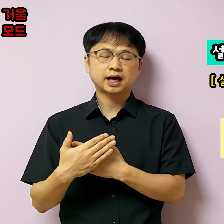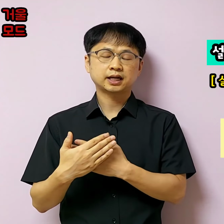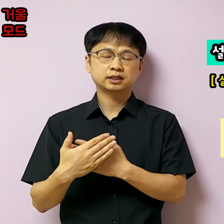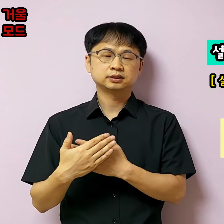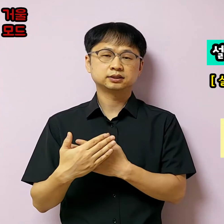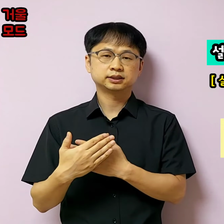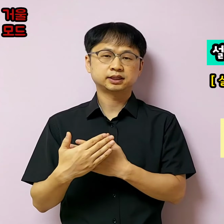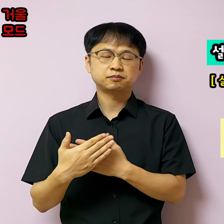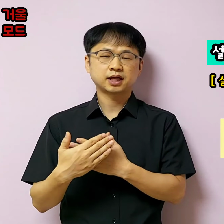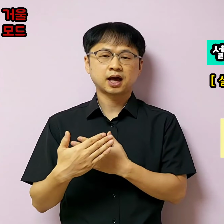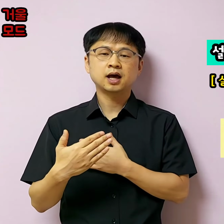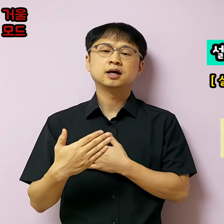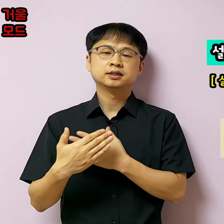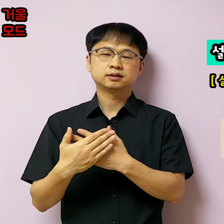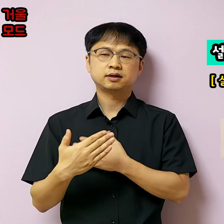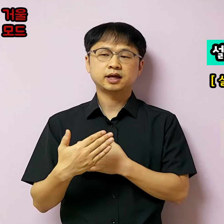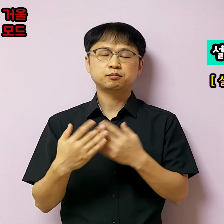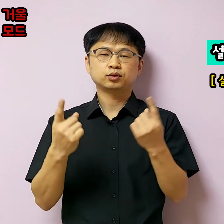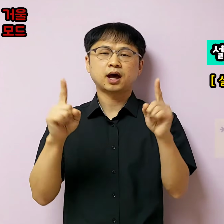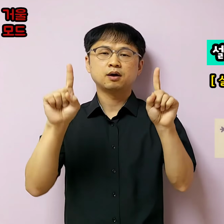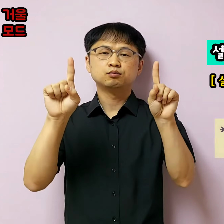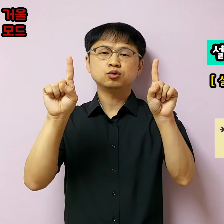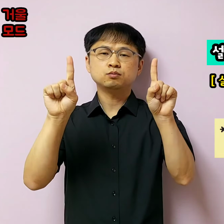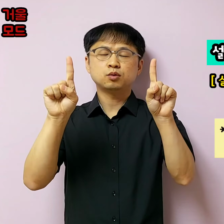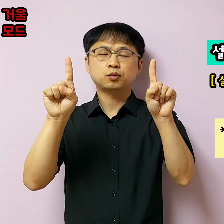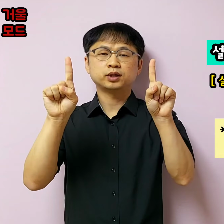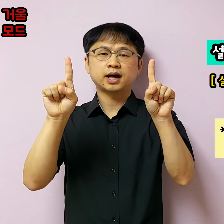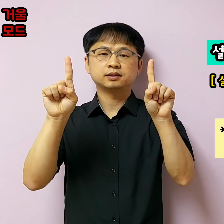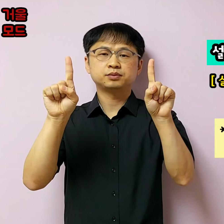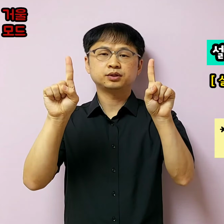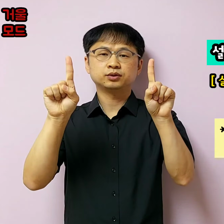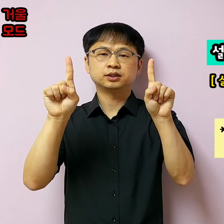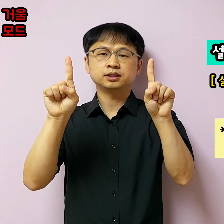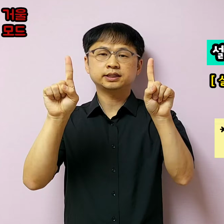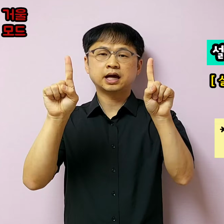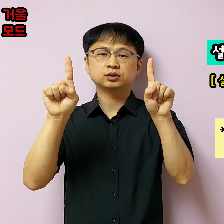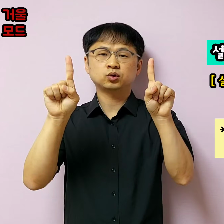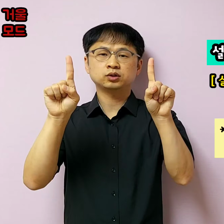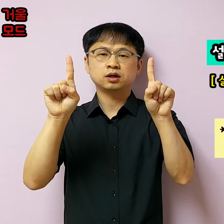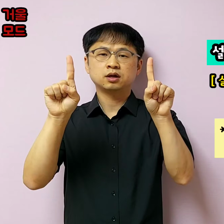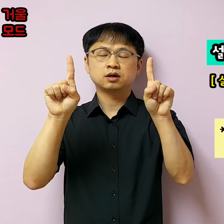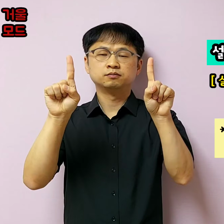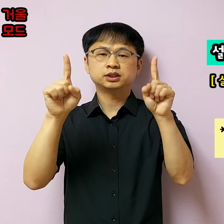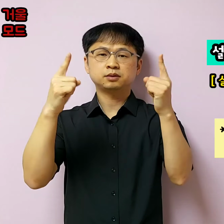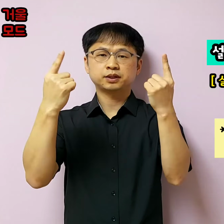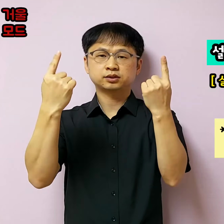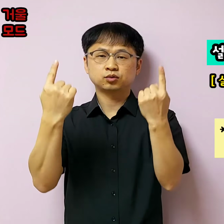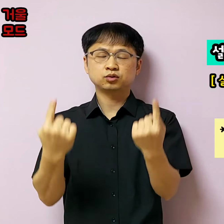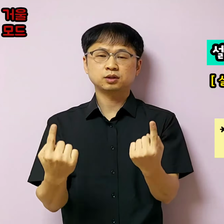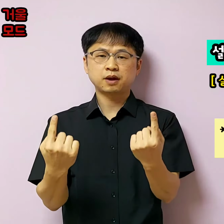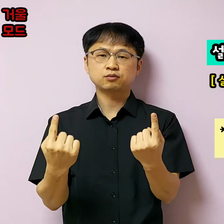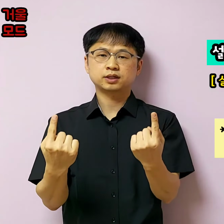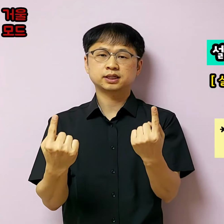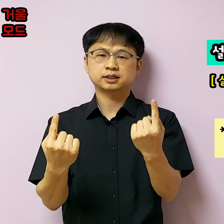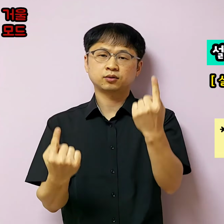두근거리다 라는 뜻이 됩니다. 설레임보다, 무엇보다 하는 비교는 양손 검지를 펴서 손등이 밖으로 한